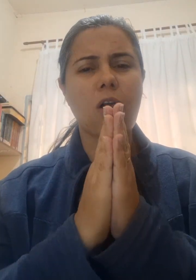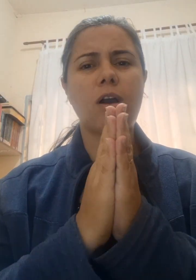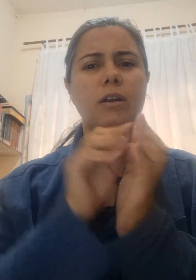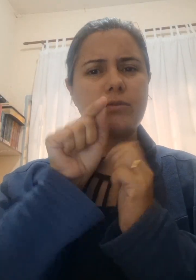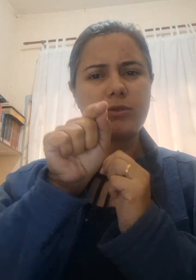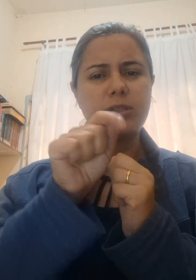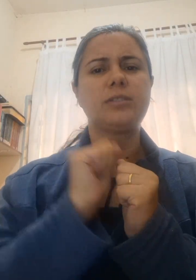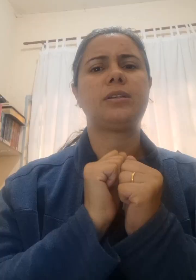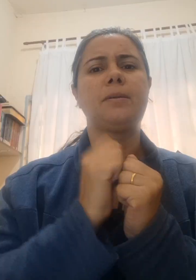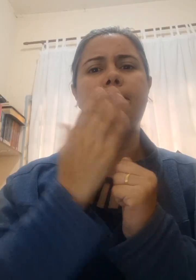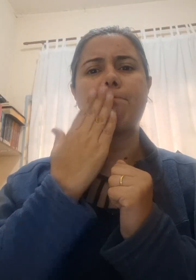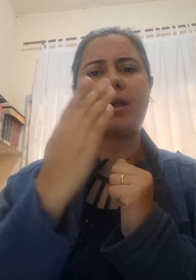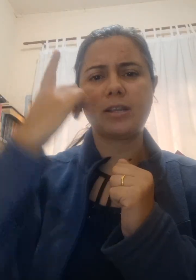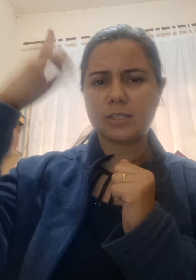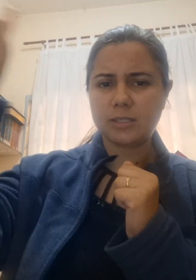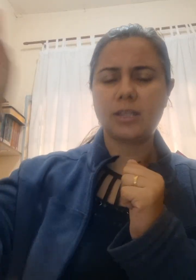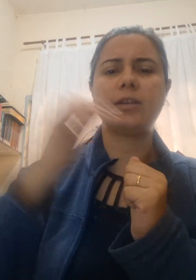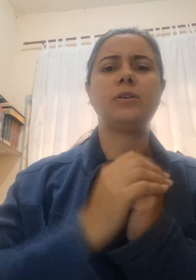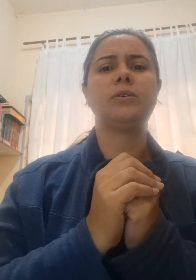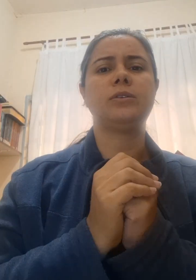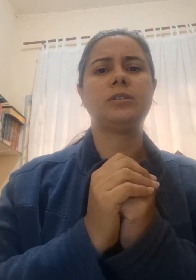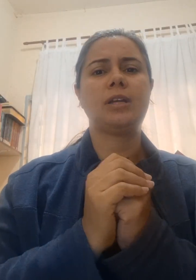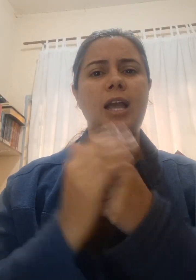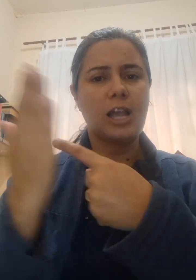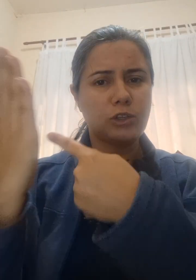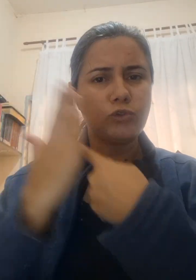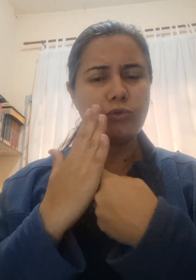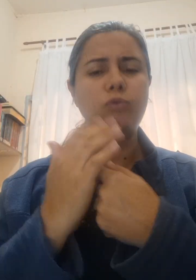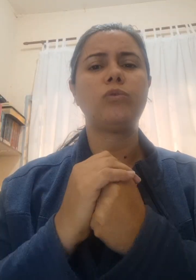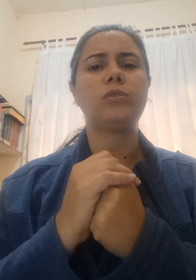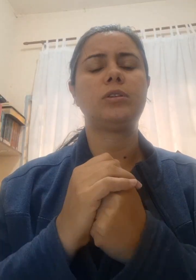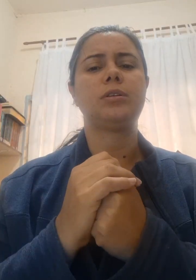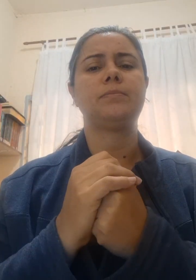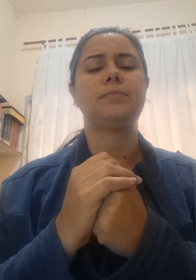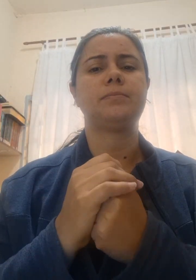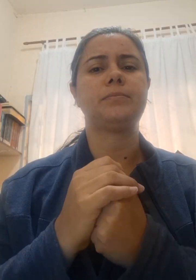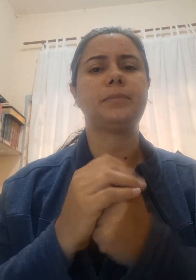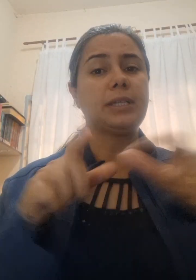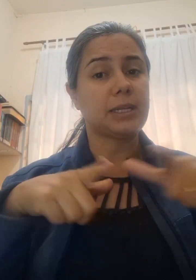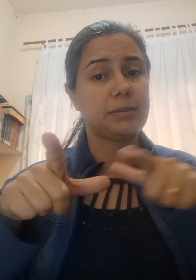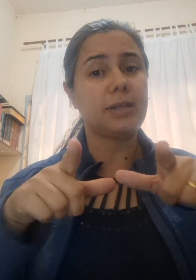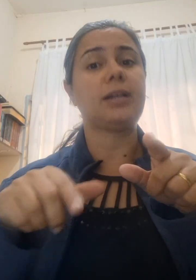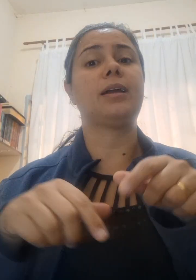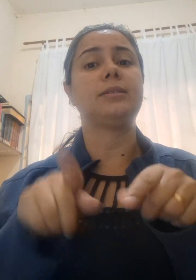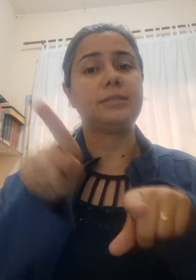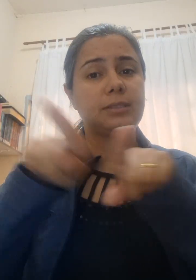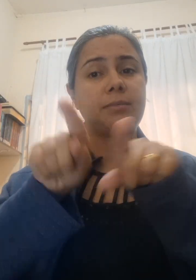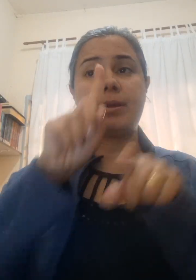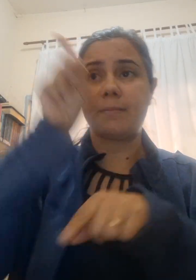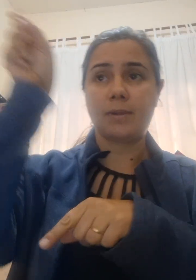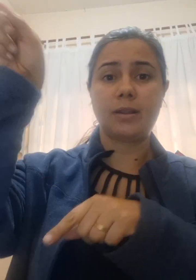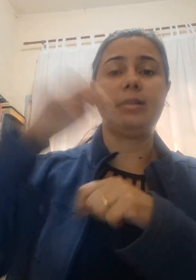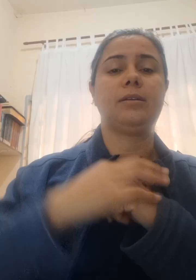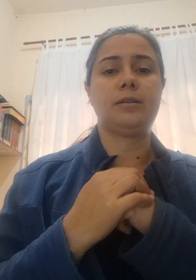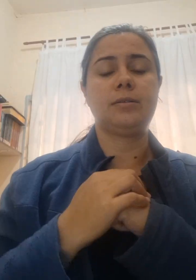Ore, também pedindo mais pessoas, ajuda de Deus para trabalhar também.